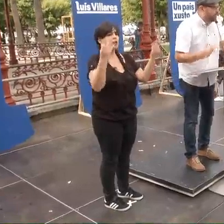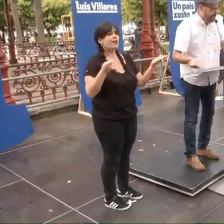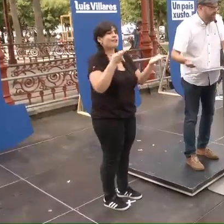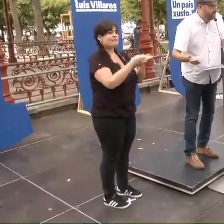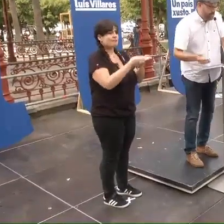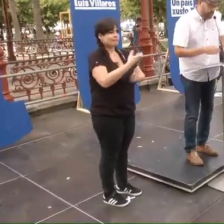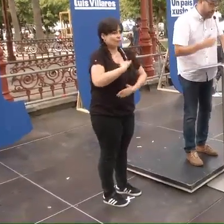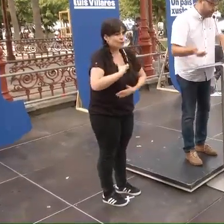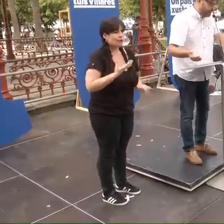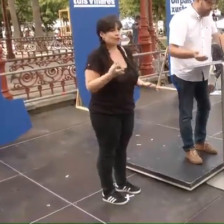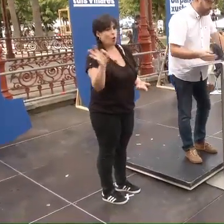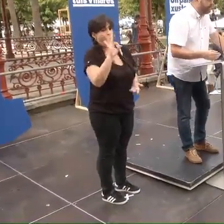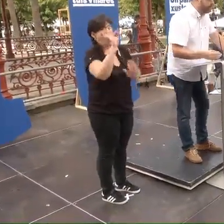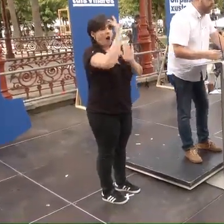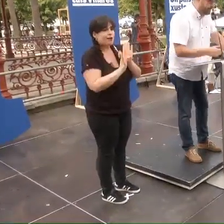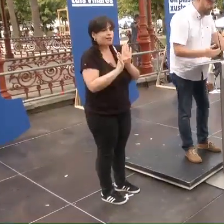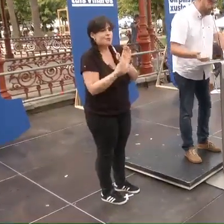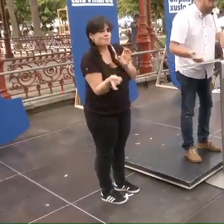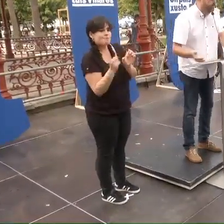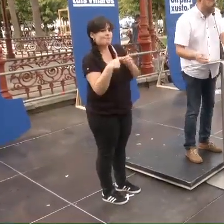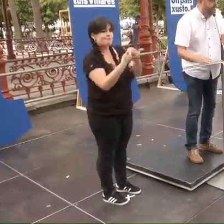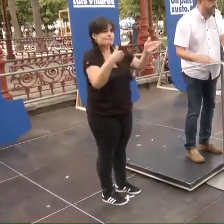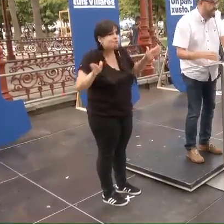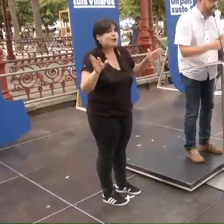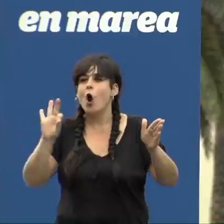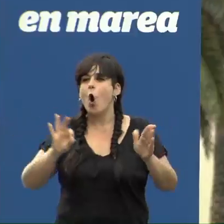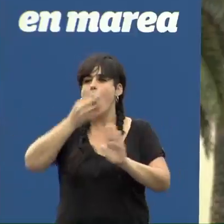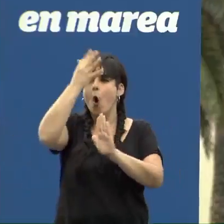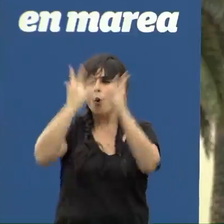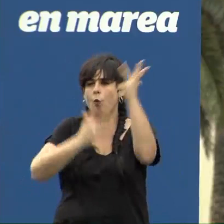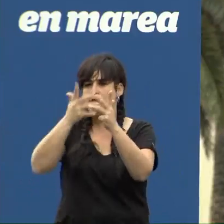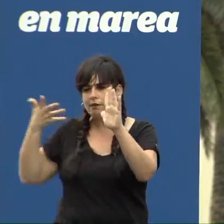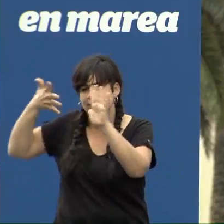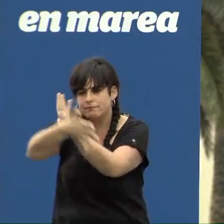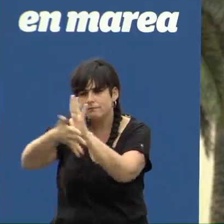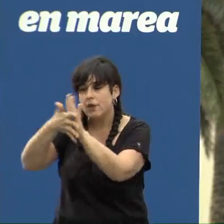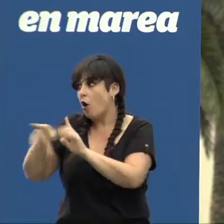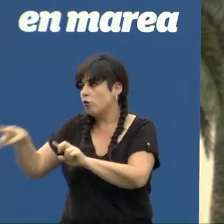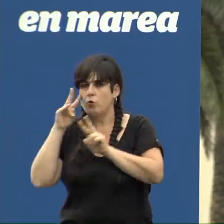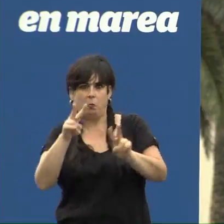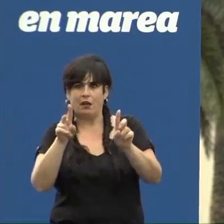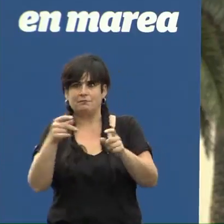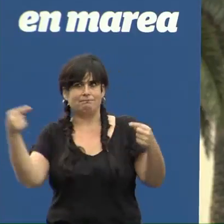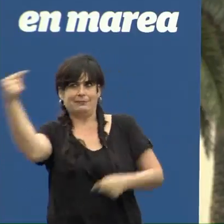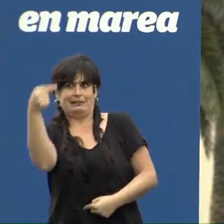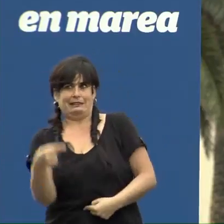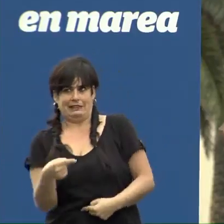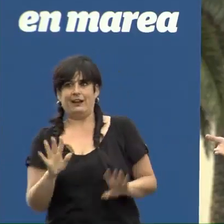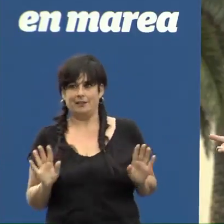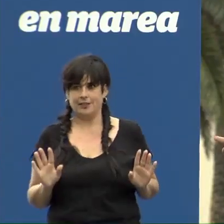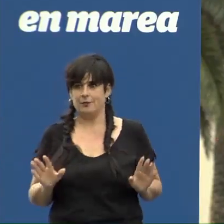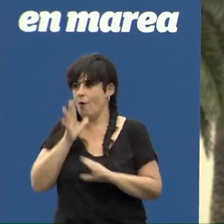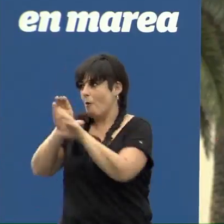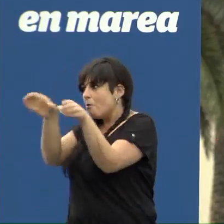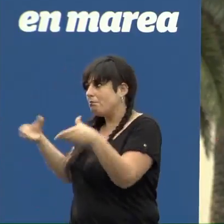de remunicipalizaciones, de orzamentos participativos, de rendición de contas, de laicidade. Claro, para ti ese é un cambio a peor. Para ti e para a túa minoría, non